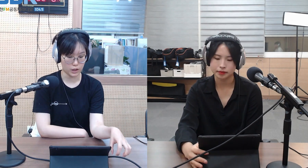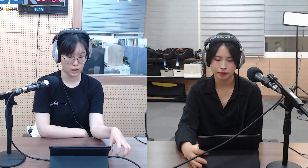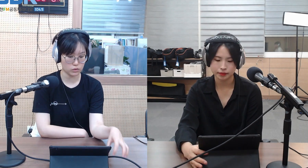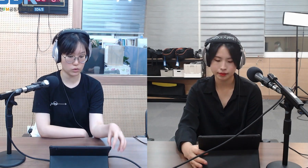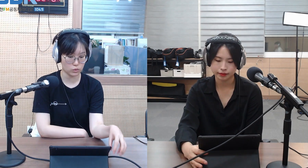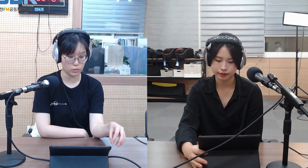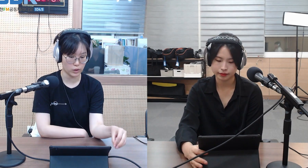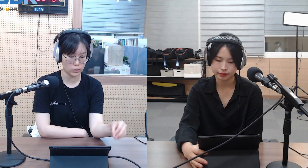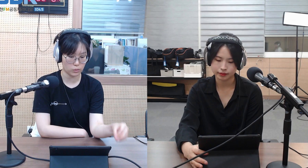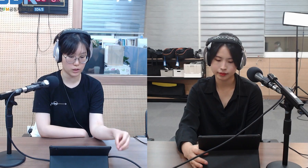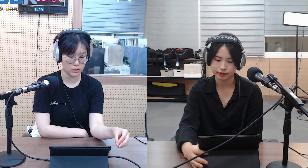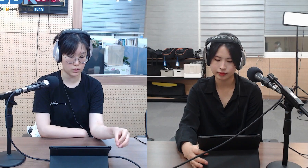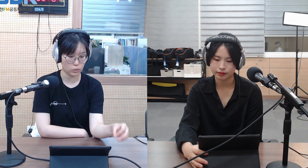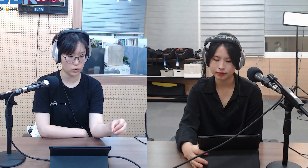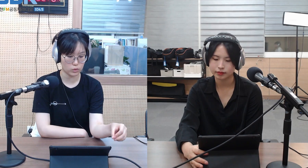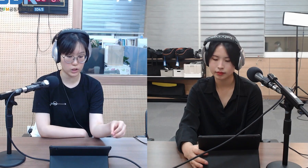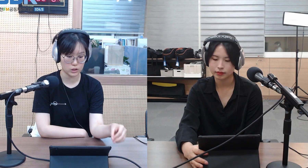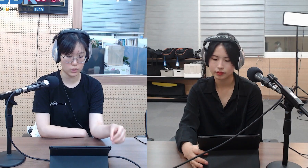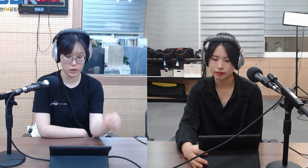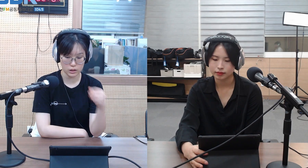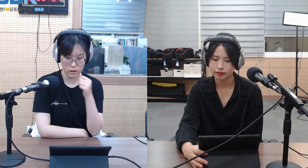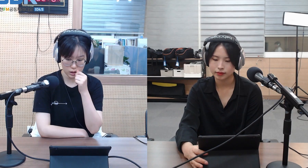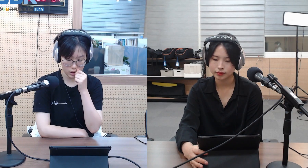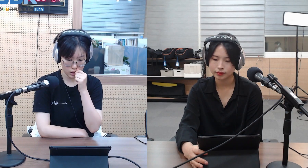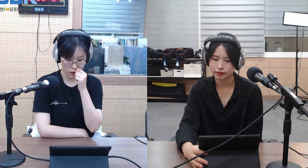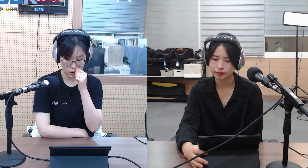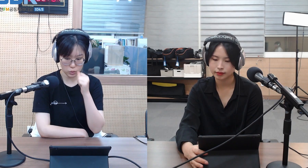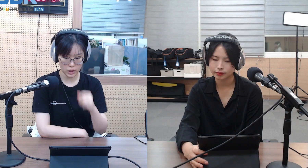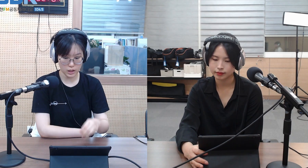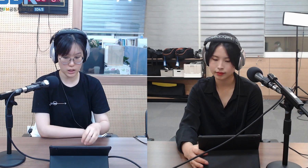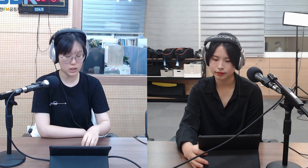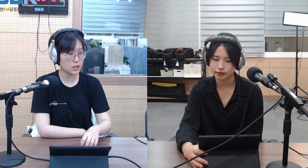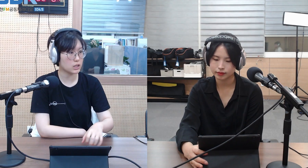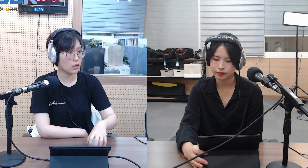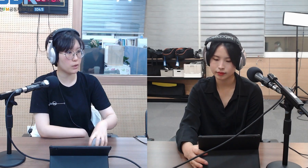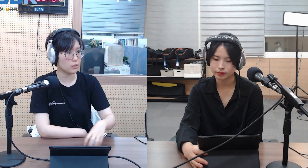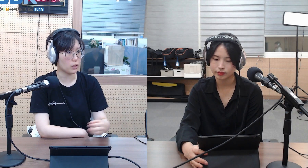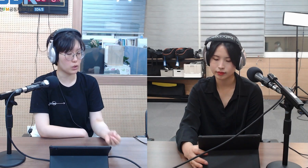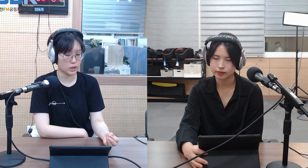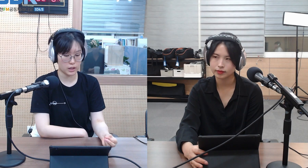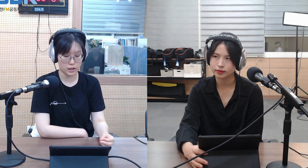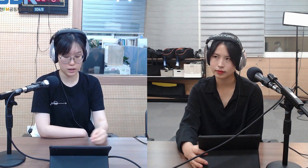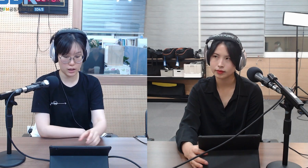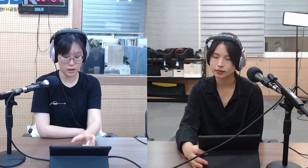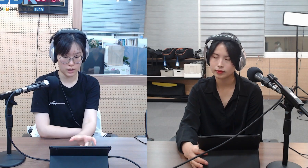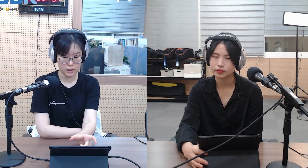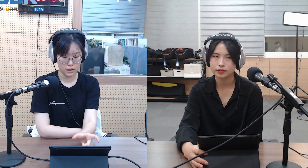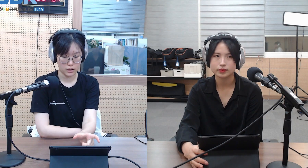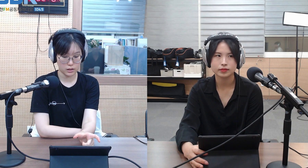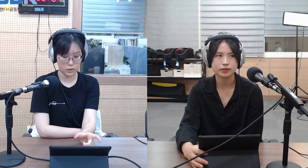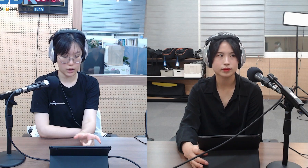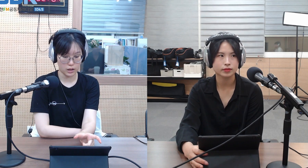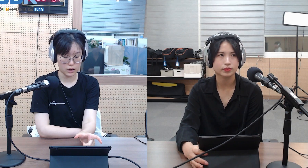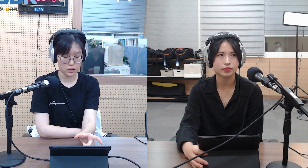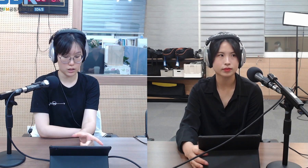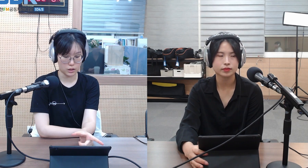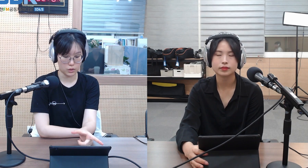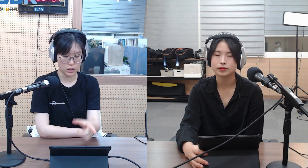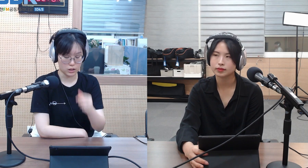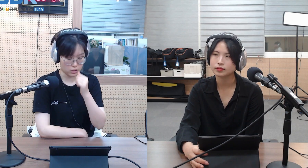단순 노무 활동만을 노동으로 인정하는 기존의 일자리 사업에서 벗어나야 한다 그렇게 얘기를 했잖아요.